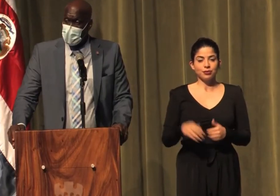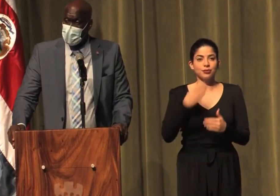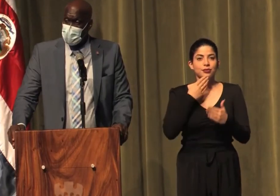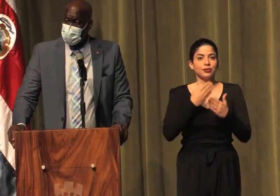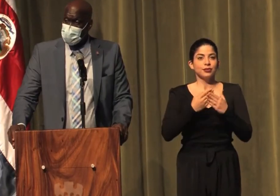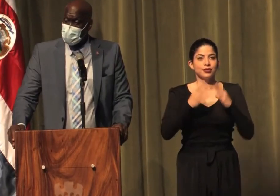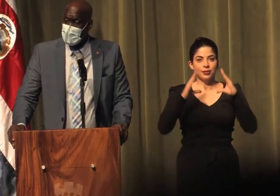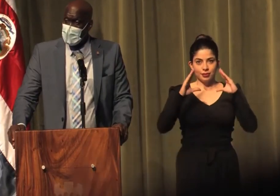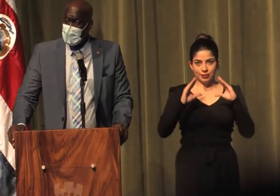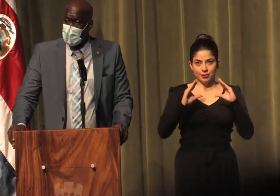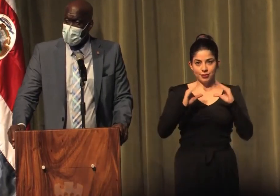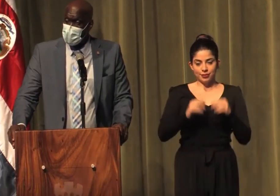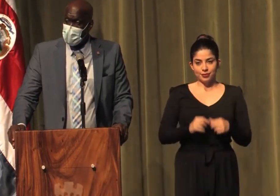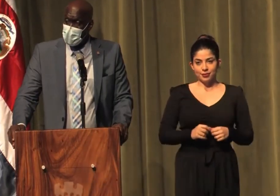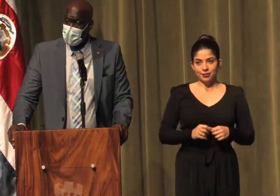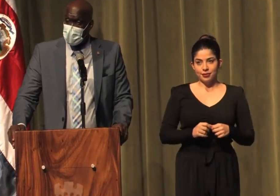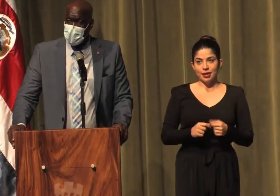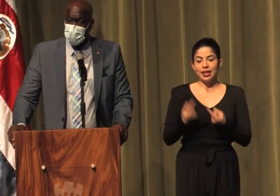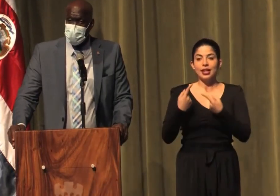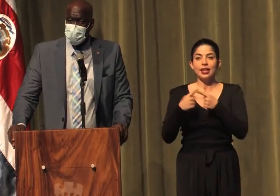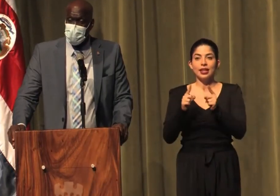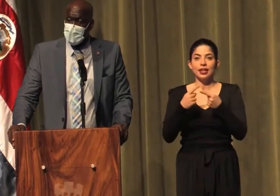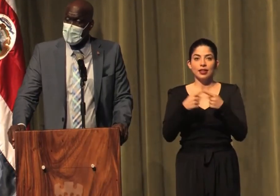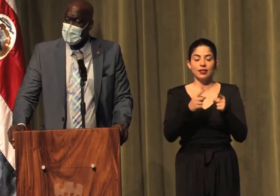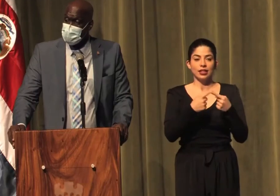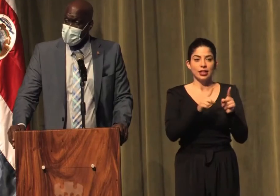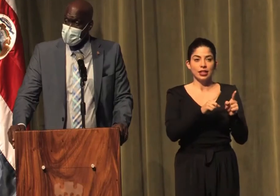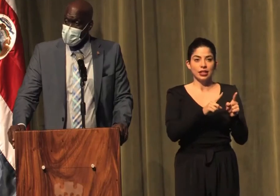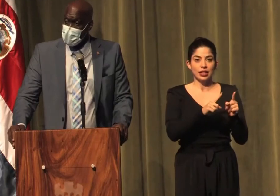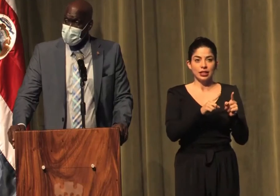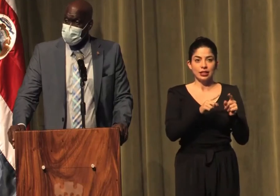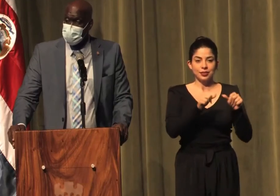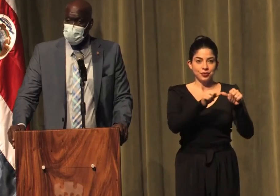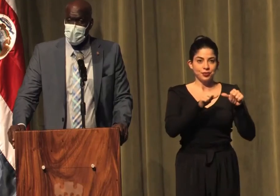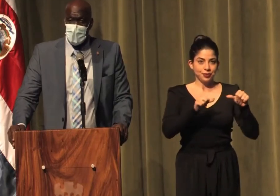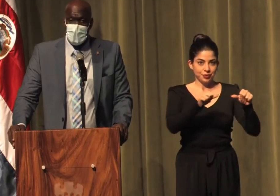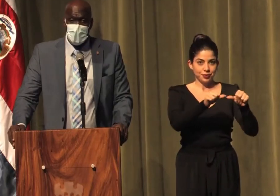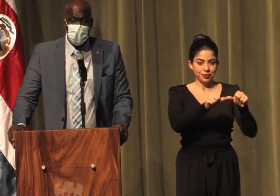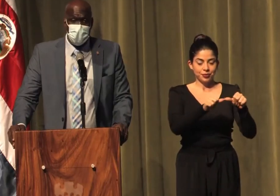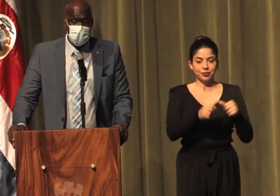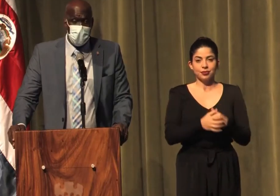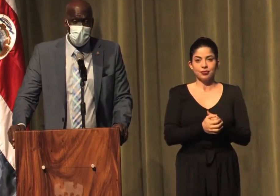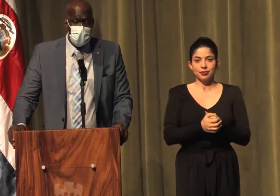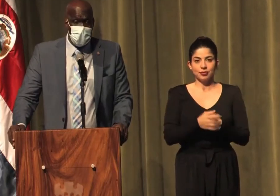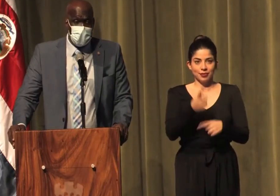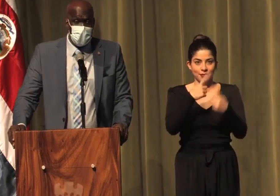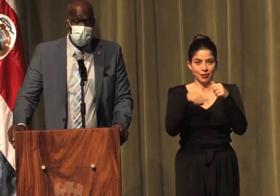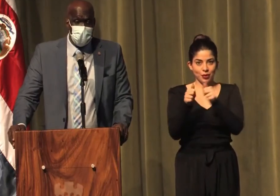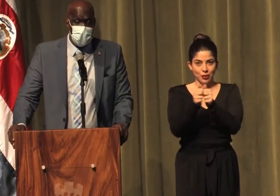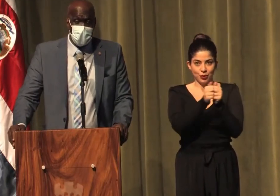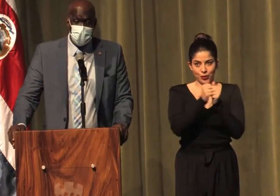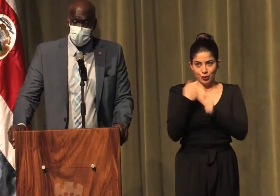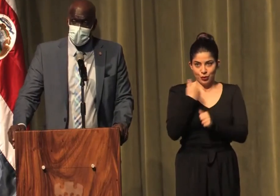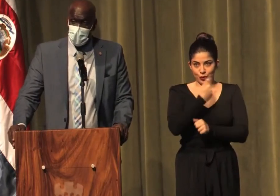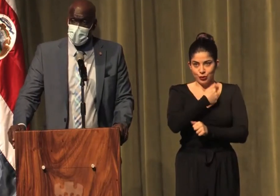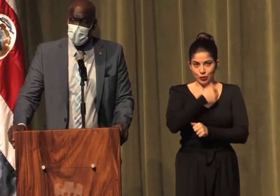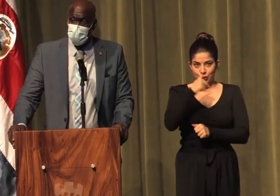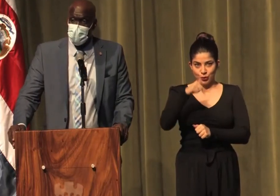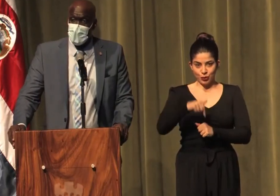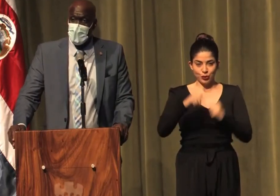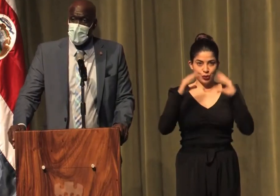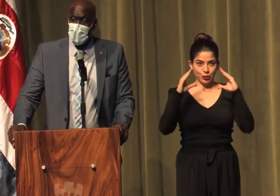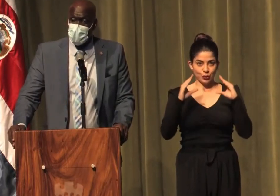Buenas tardes a los diferentes sectores que nos acompañan en esta